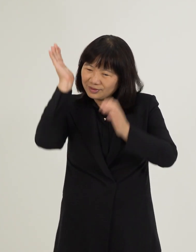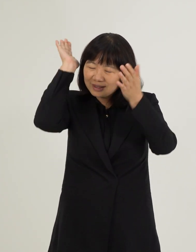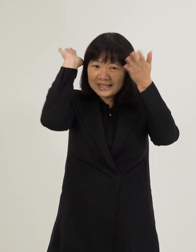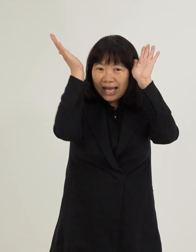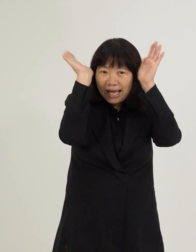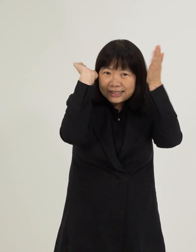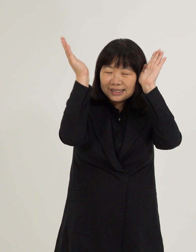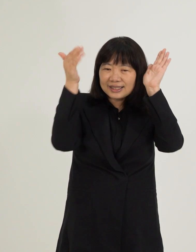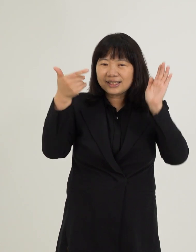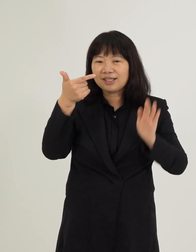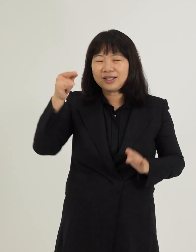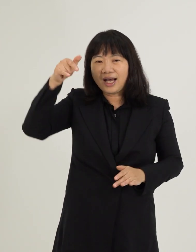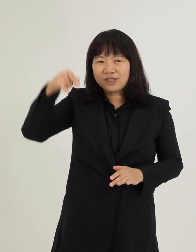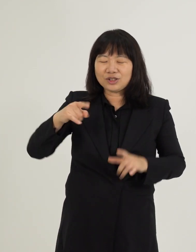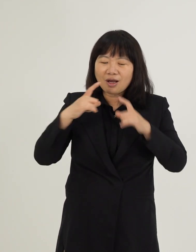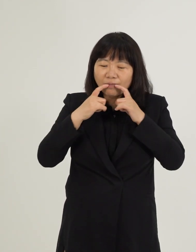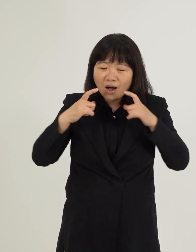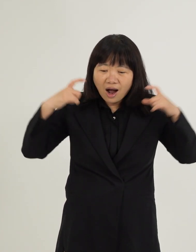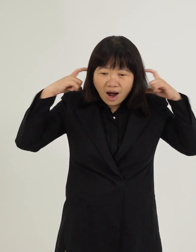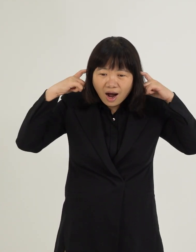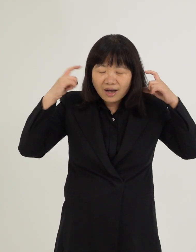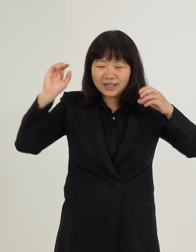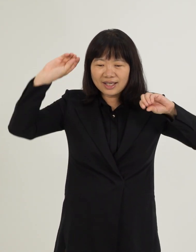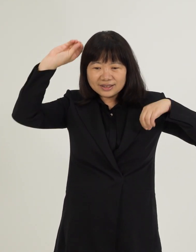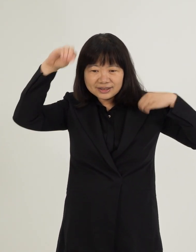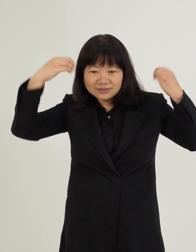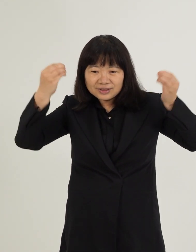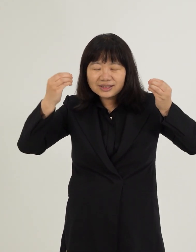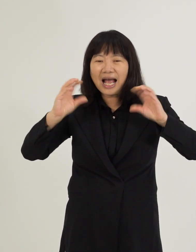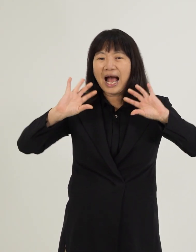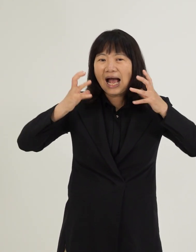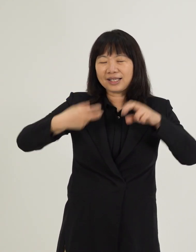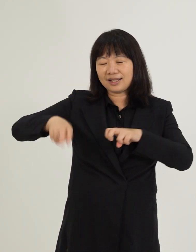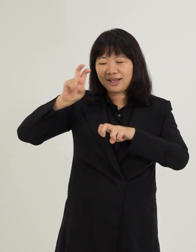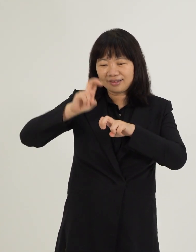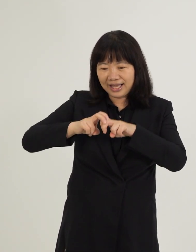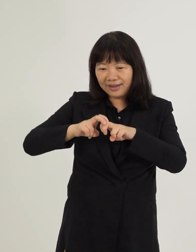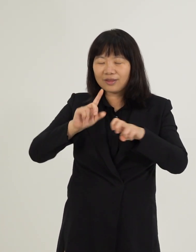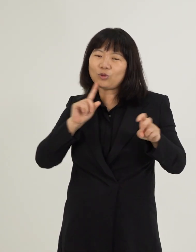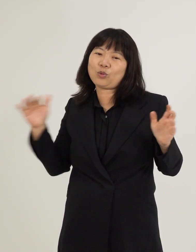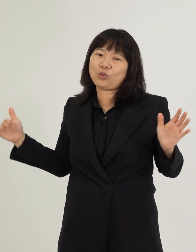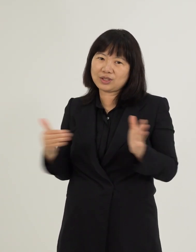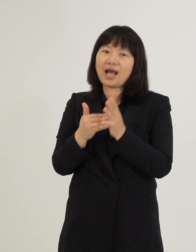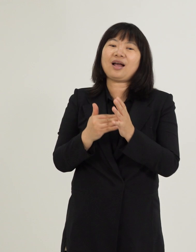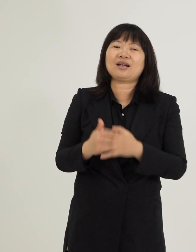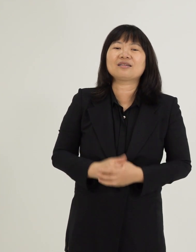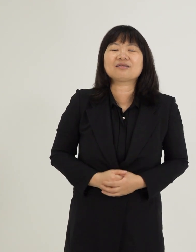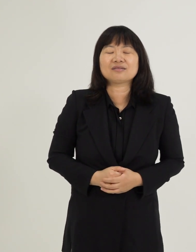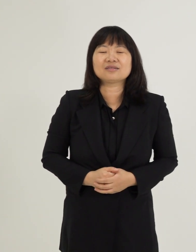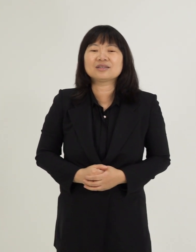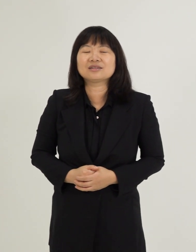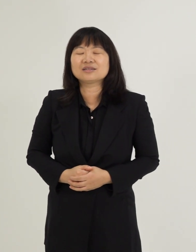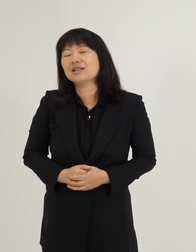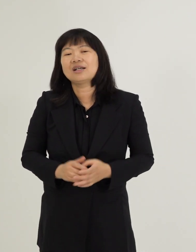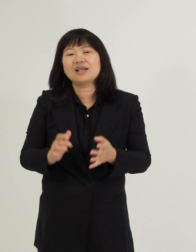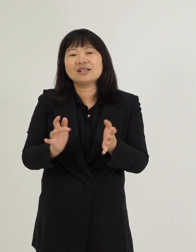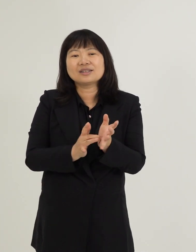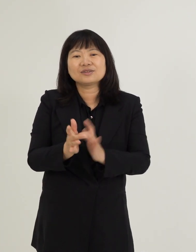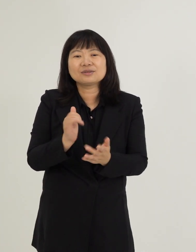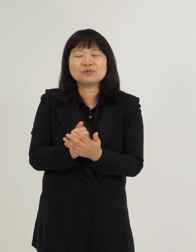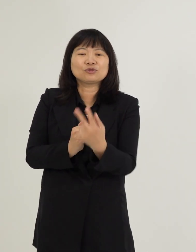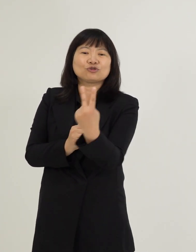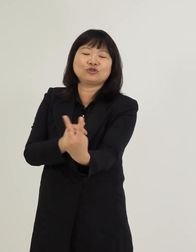곧 멍에 매는 짐승의 새끼를 탔도다 하라 하였느니라. 그러니까 예수님은 두 나귀